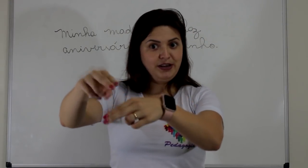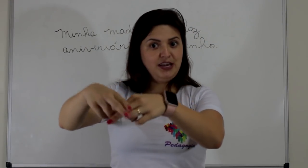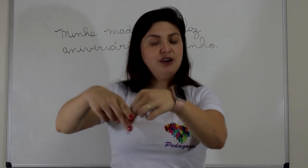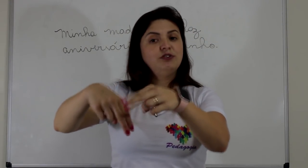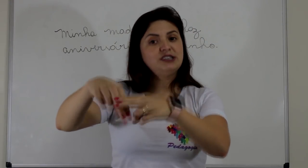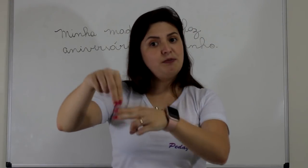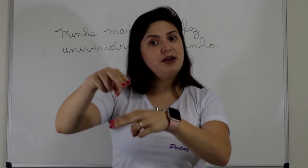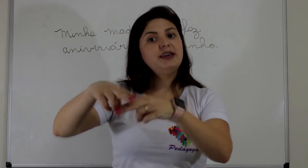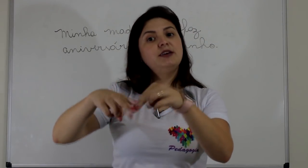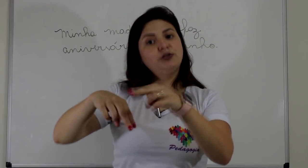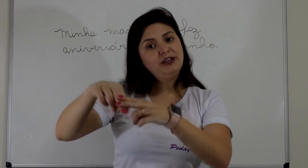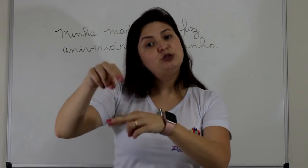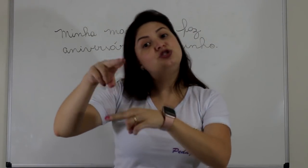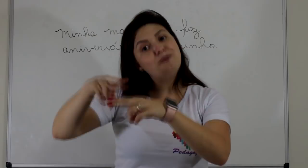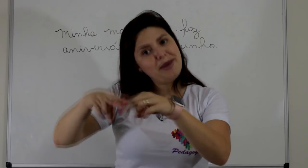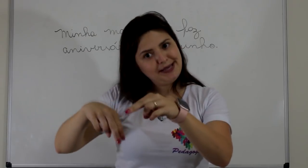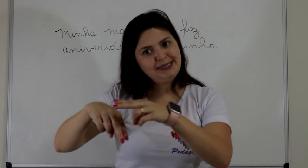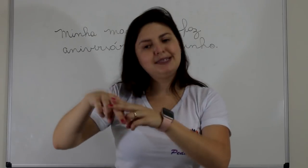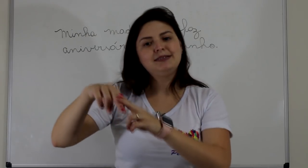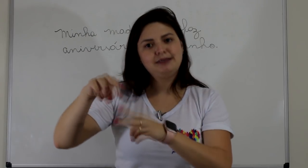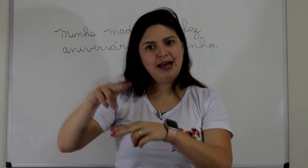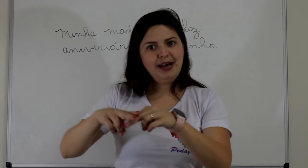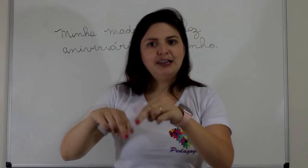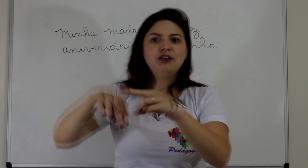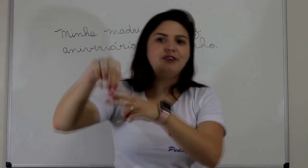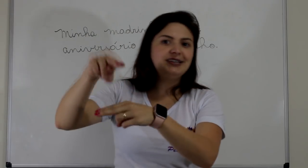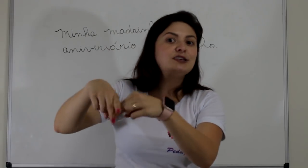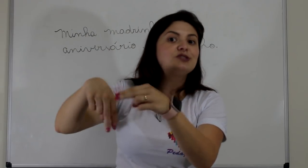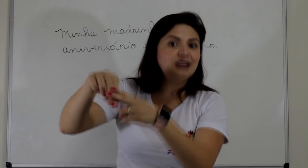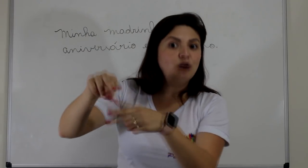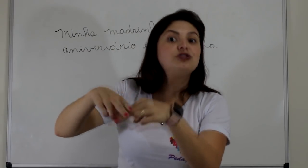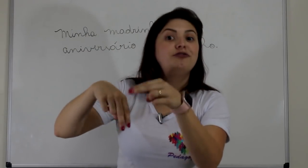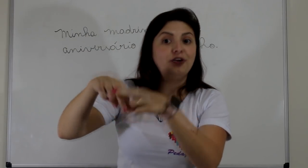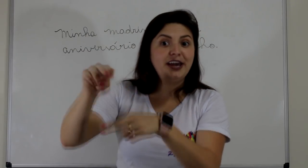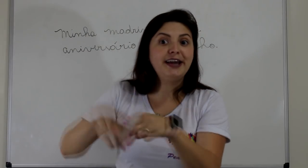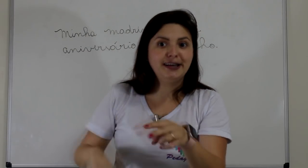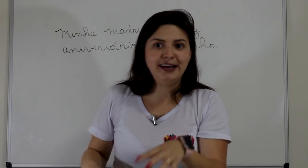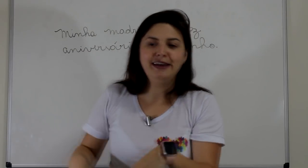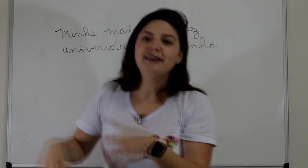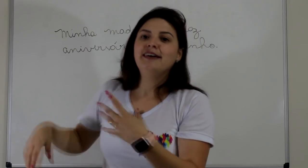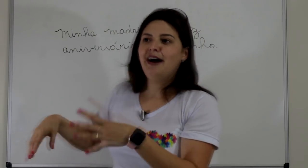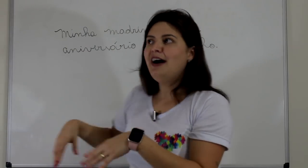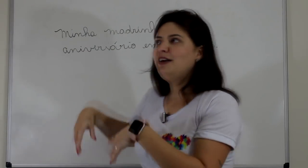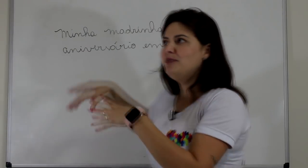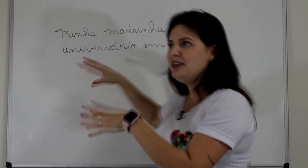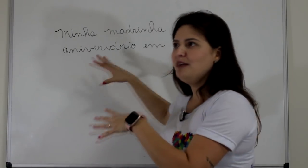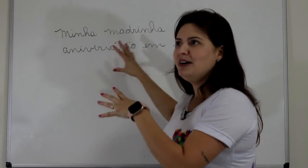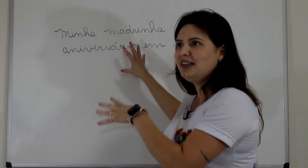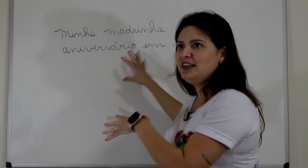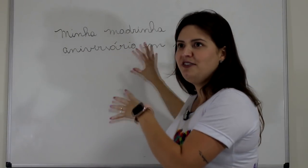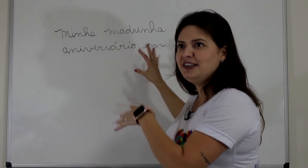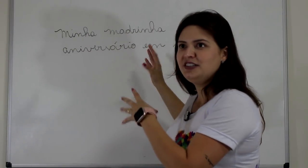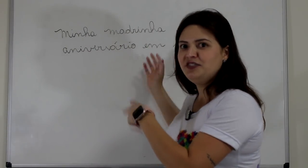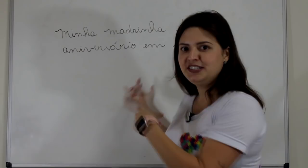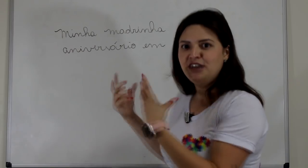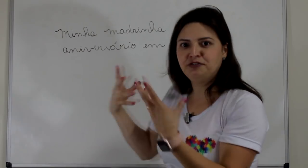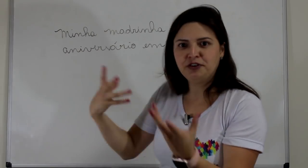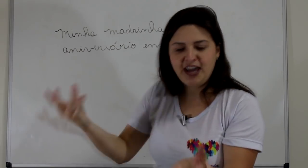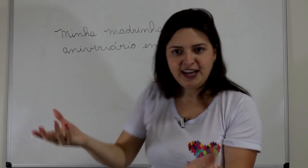aqui, eu vou saber que eu tô falando de mês, tá? Que não vai ser o sinal de fogueira, né? Ai, minha madrinha faz aniversário